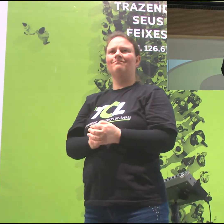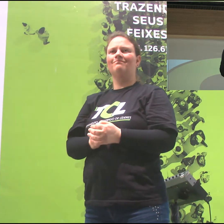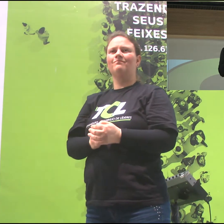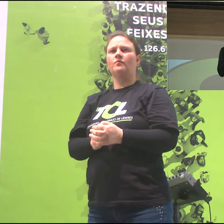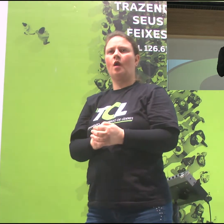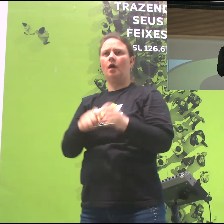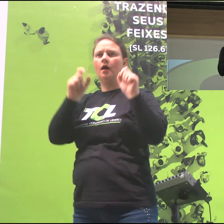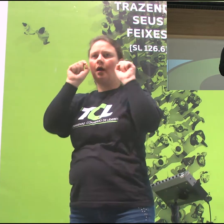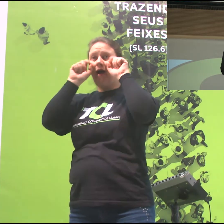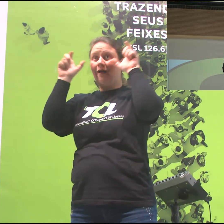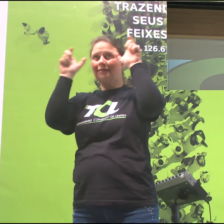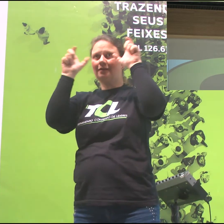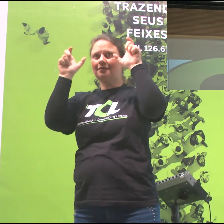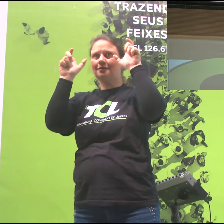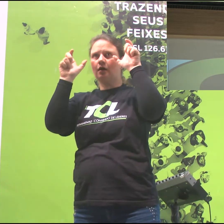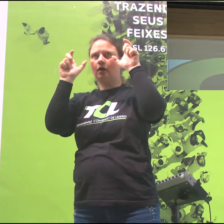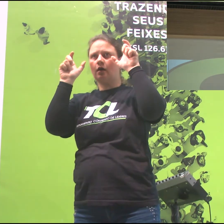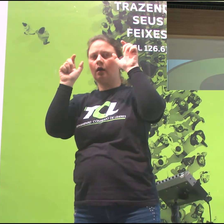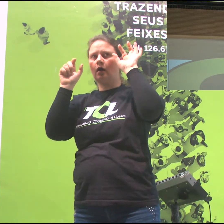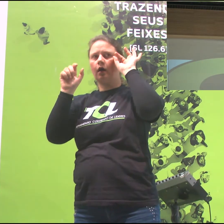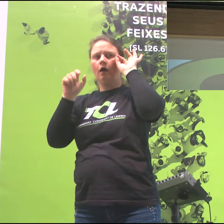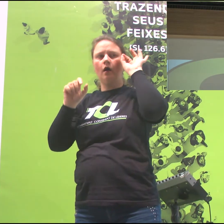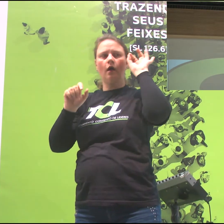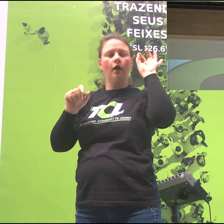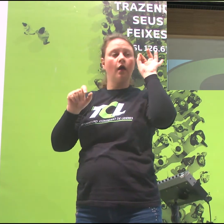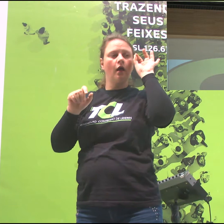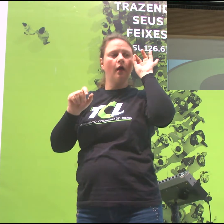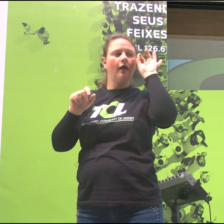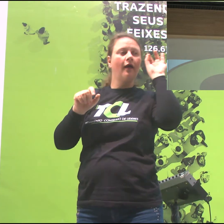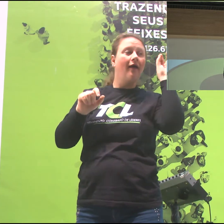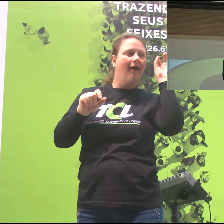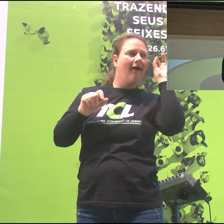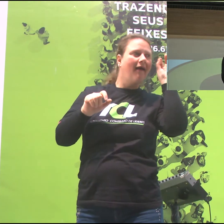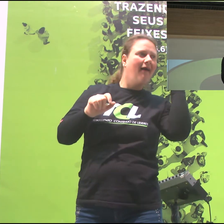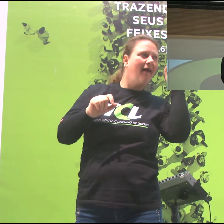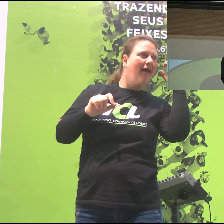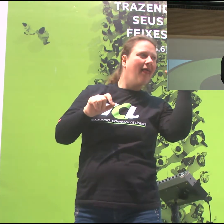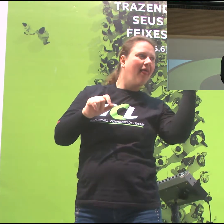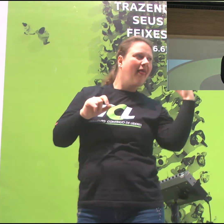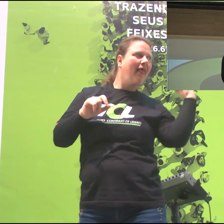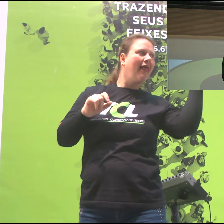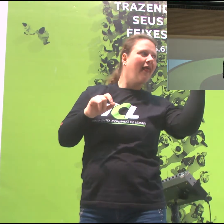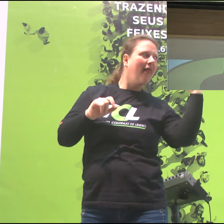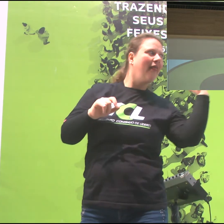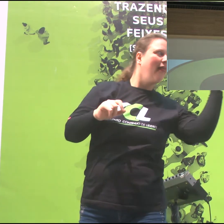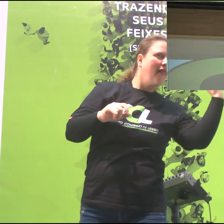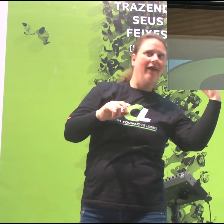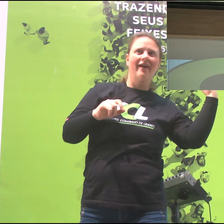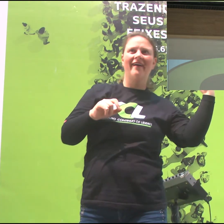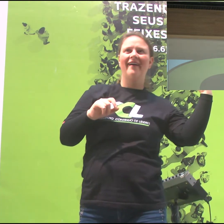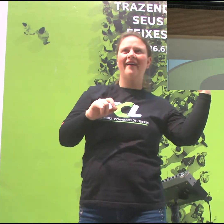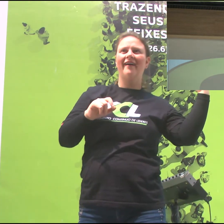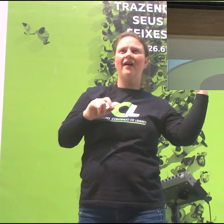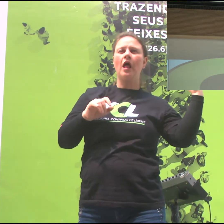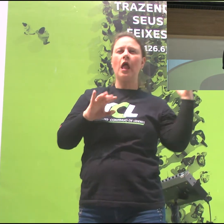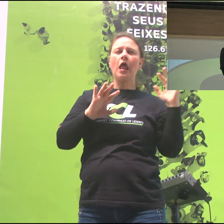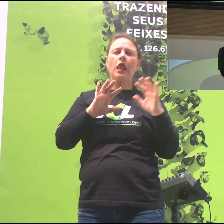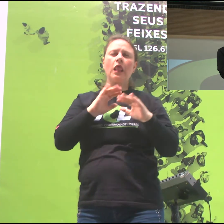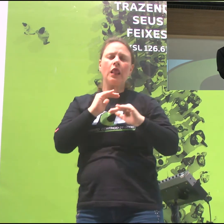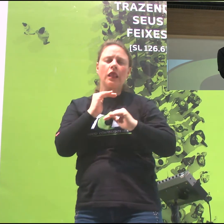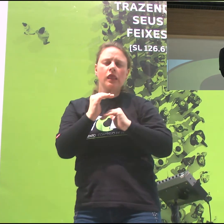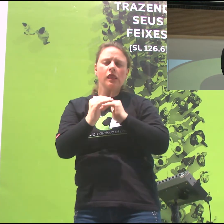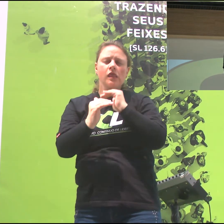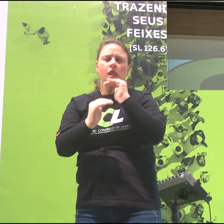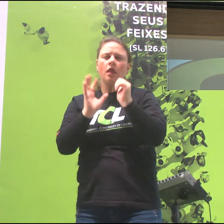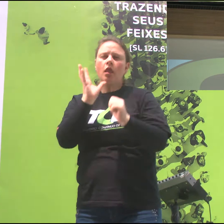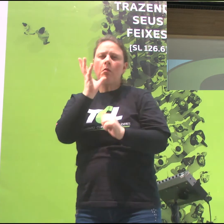Deus, ou que não venham de Deus para nós, ou que não seja Jesus. Então não é uma mentira descarada, é uma